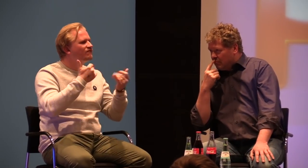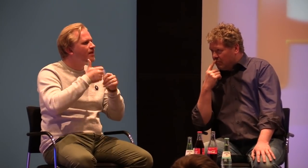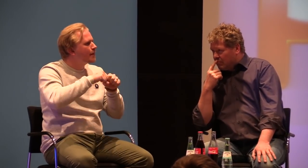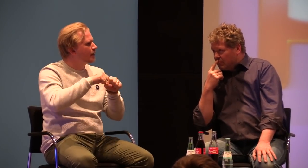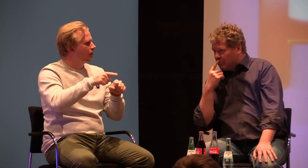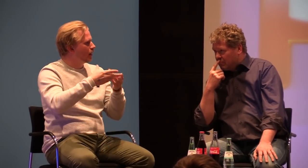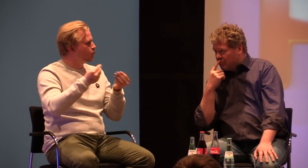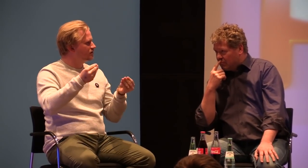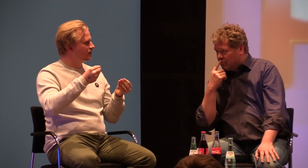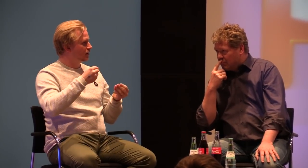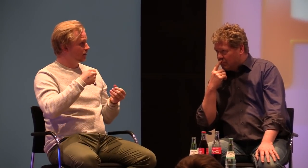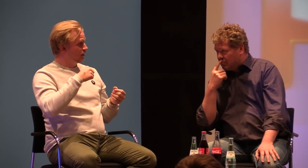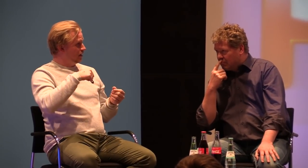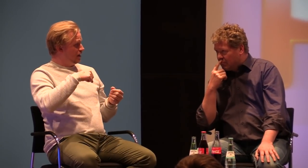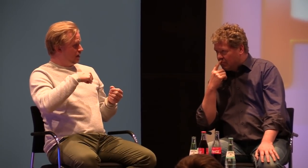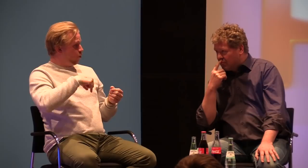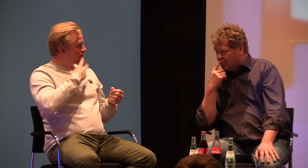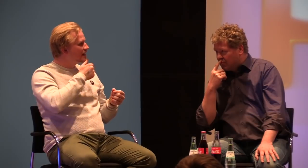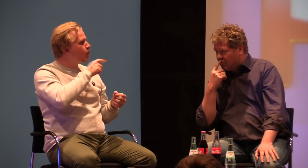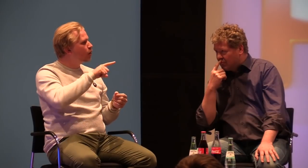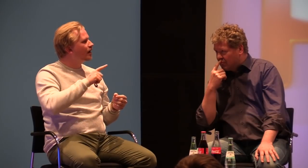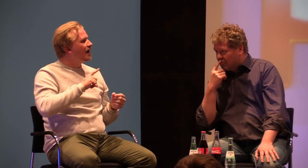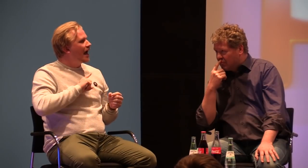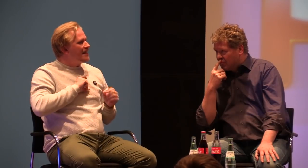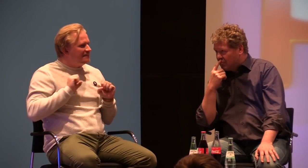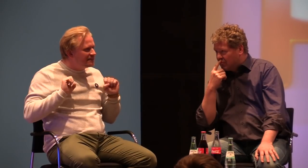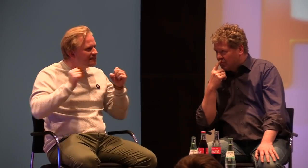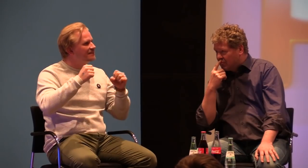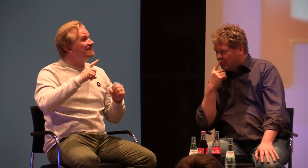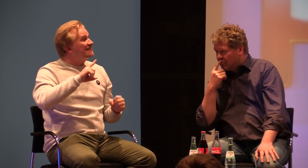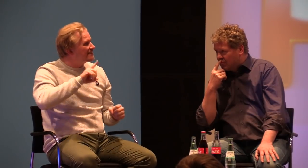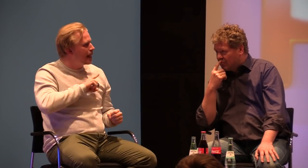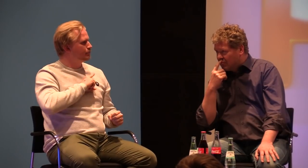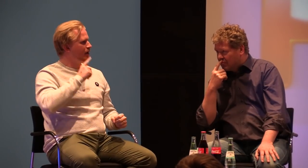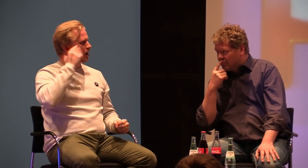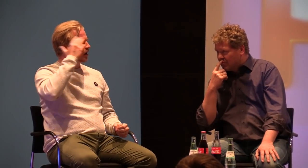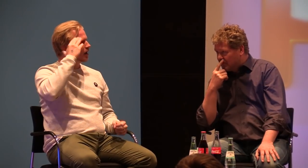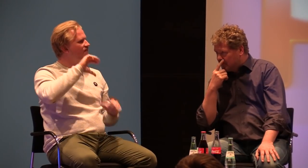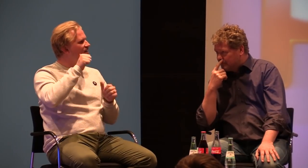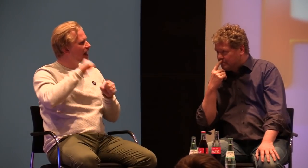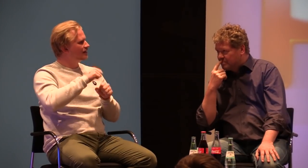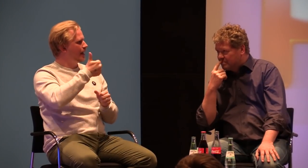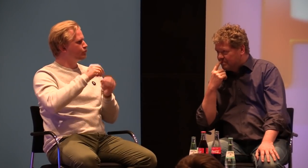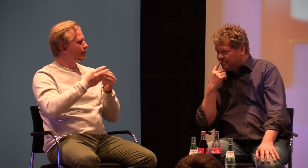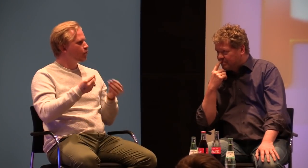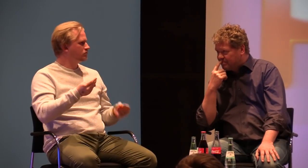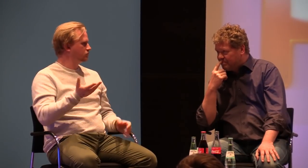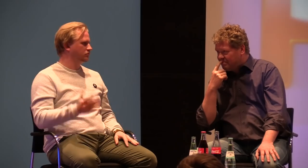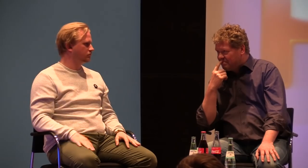werden. Und ich sehe gerade diese veralterten Strukturen in den Vereinen auch ganz oft dafür